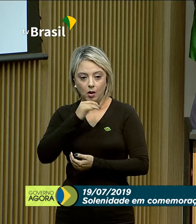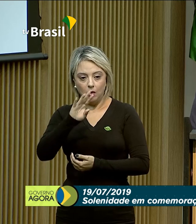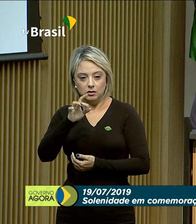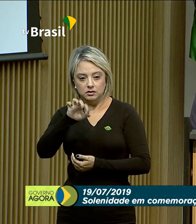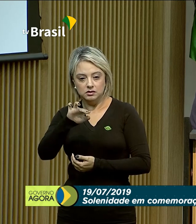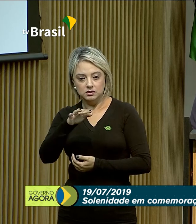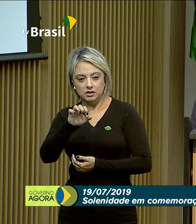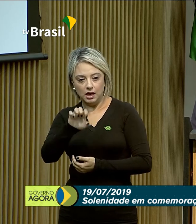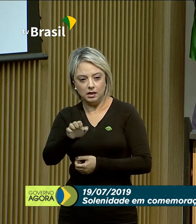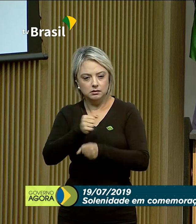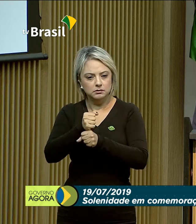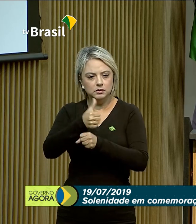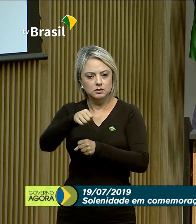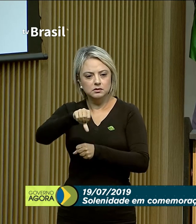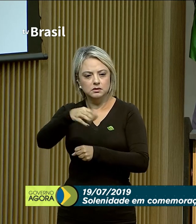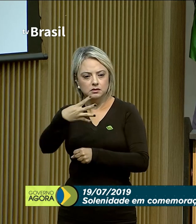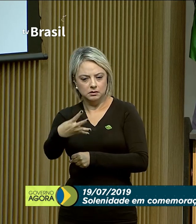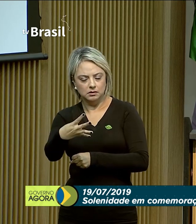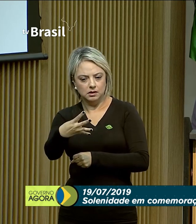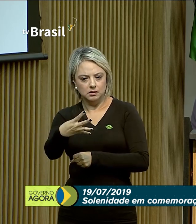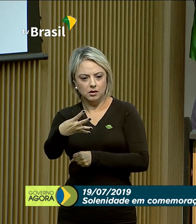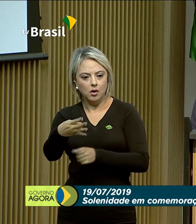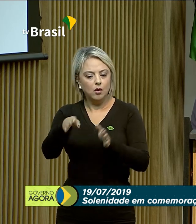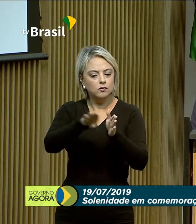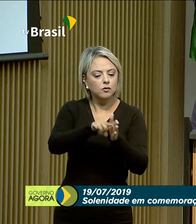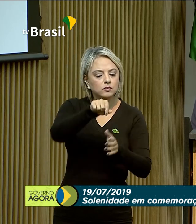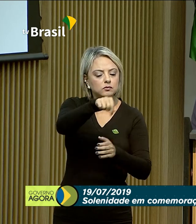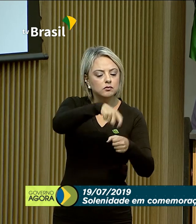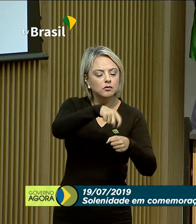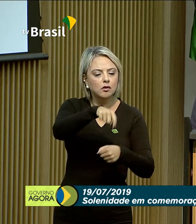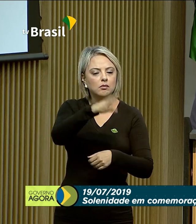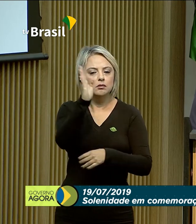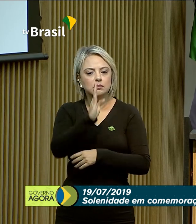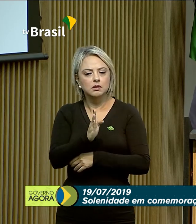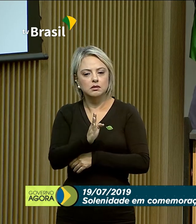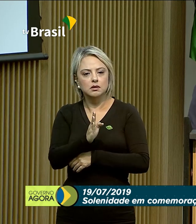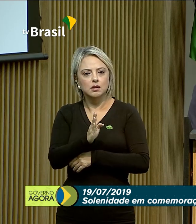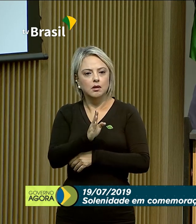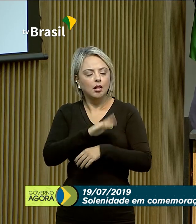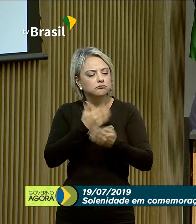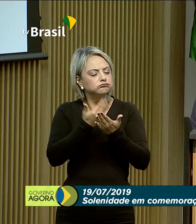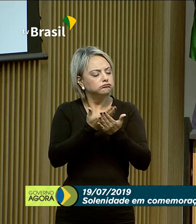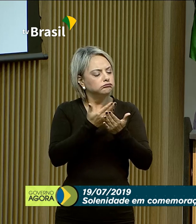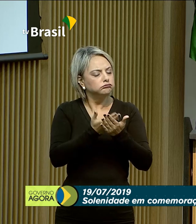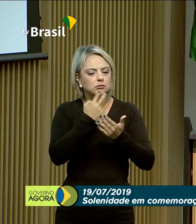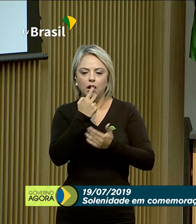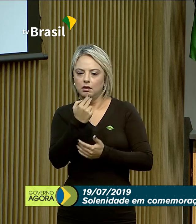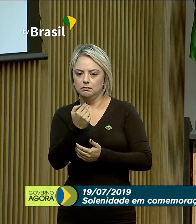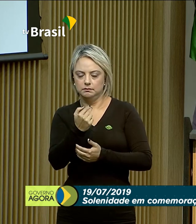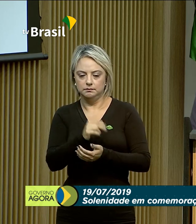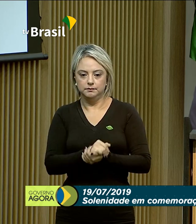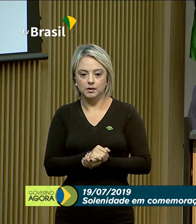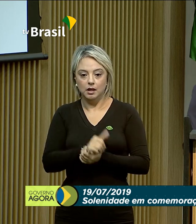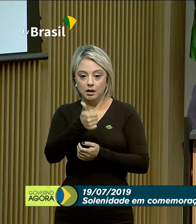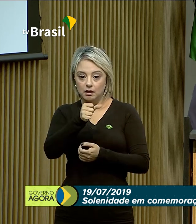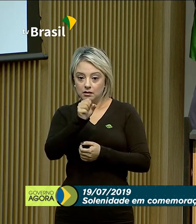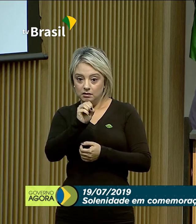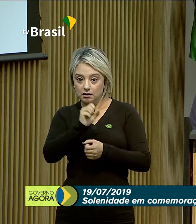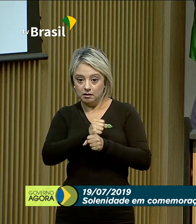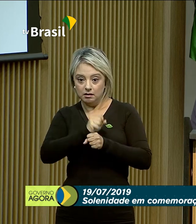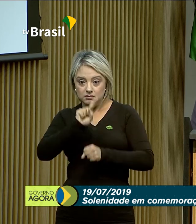em 1894, ao voltar para o Brasil após uma temporada de estudos naquele país. 100 anos